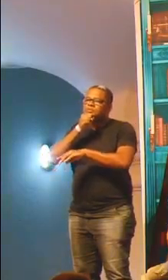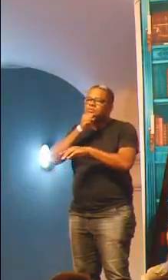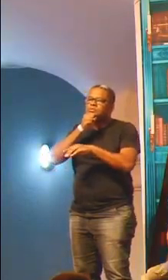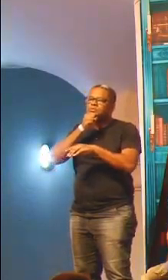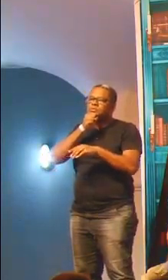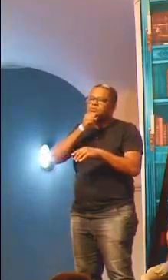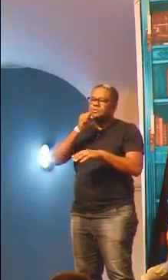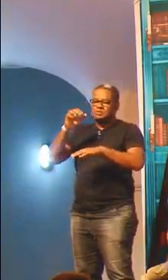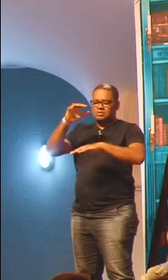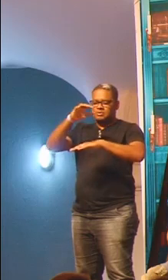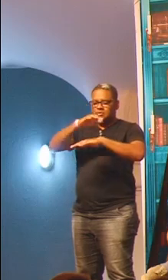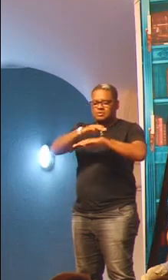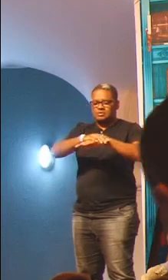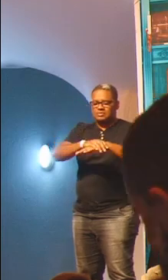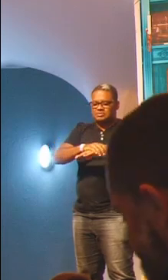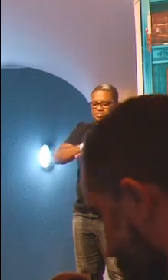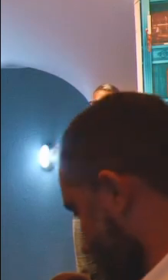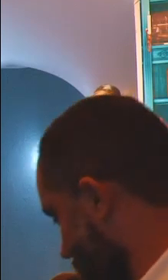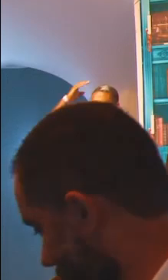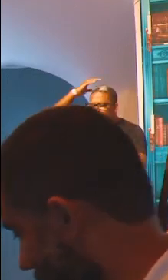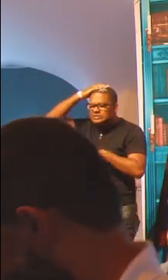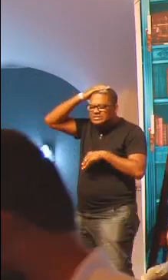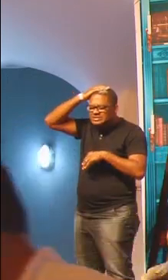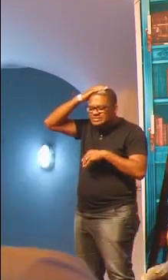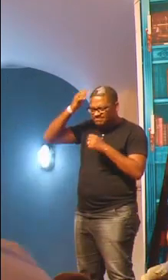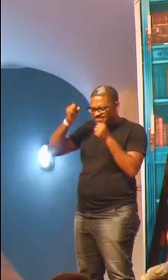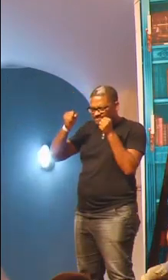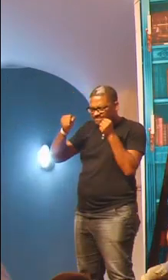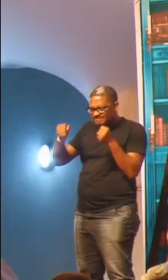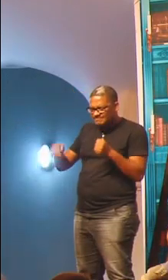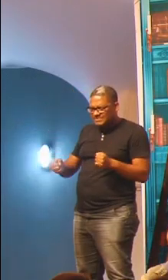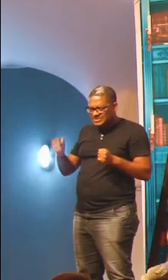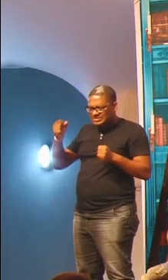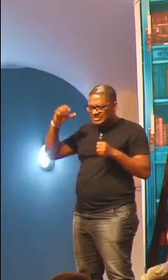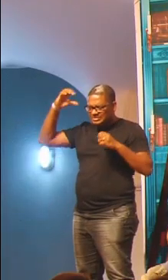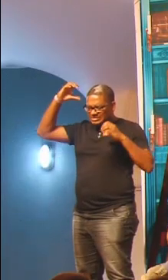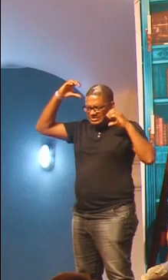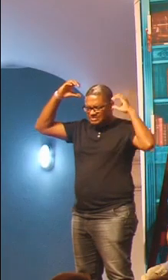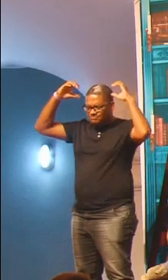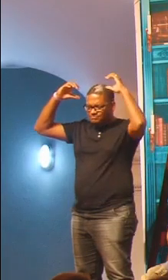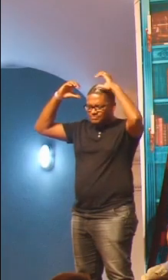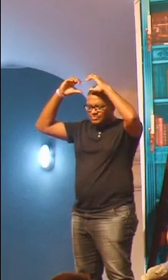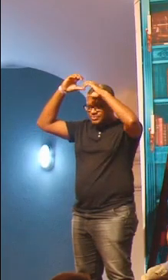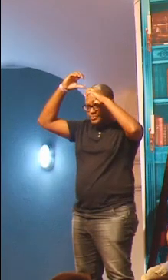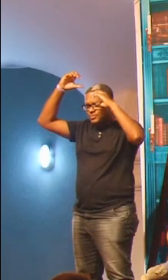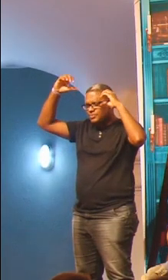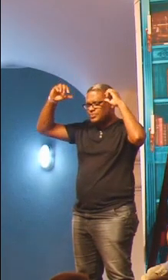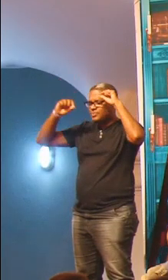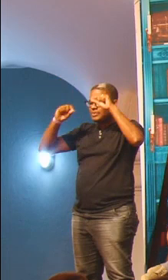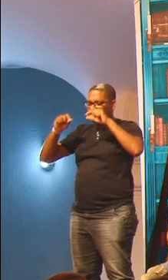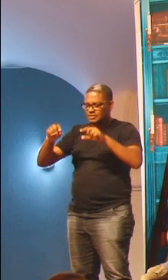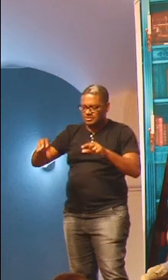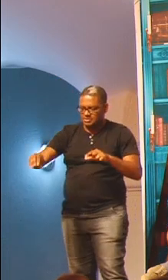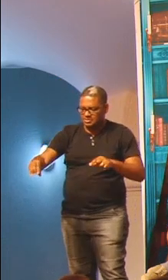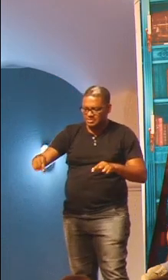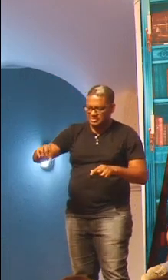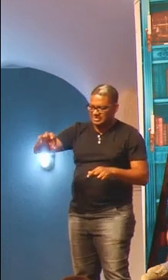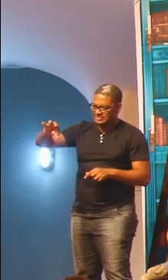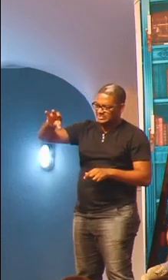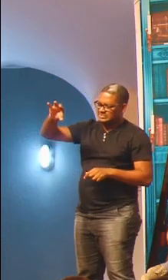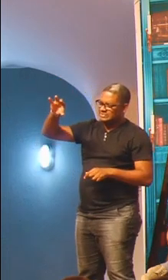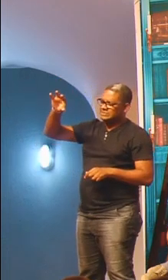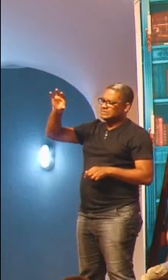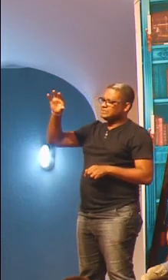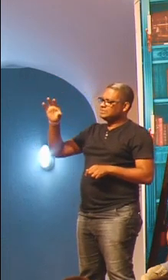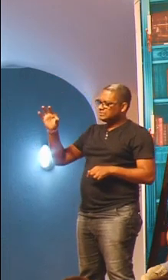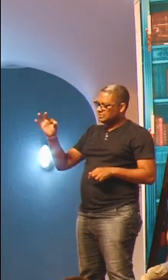sua cabeça, que se tornou pesada com as interrogações que surgiram com a imagem. Puxou o objeto pela ponta